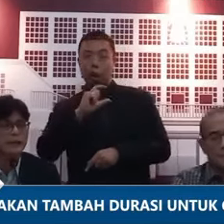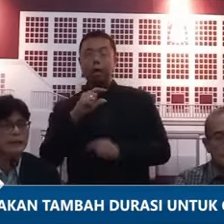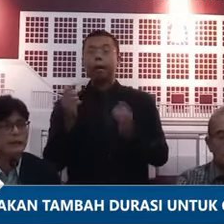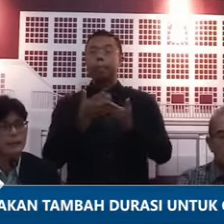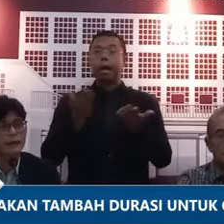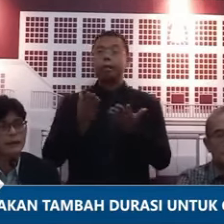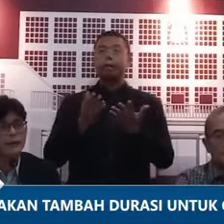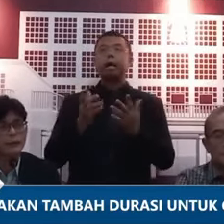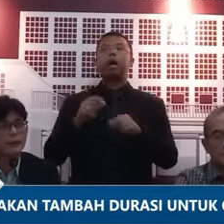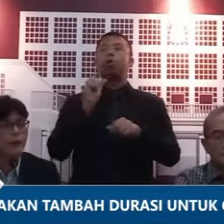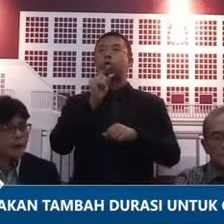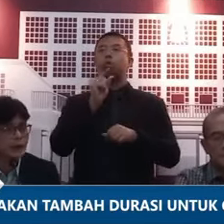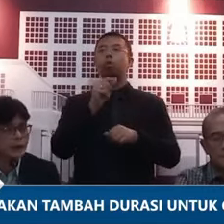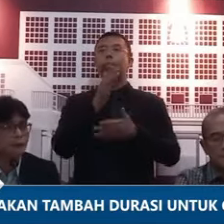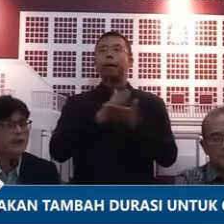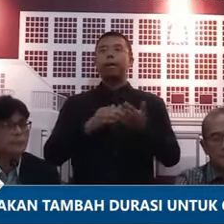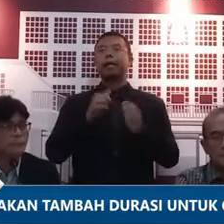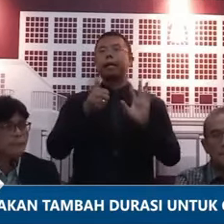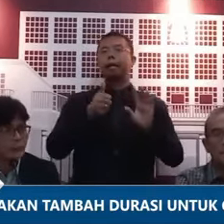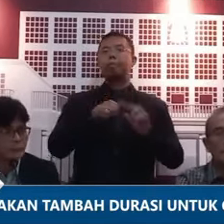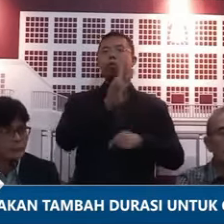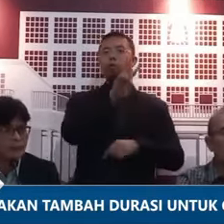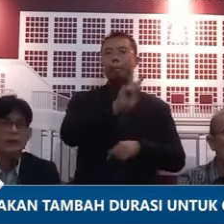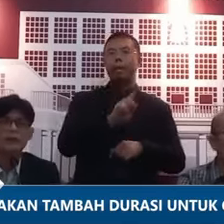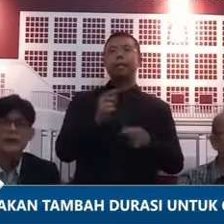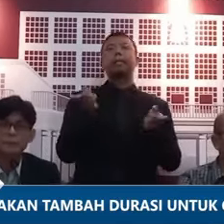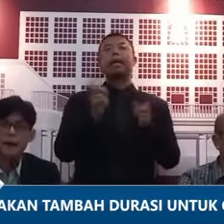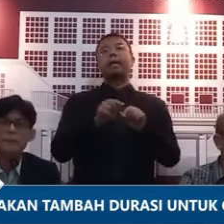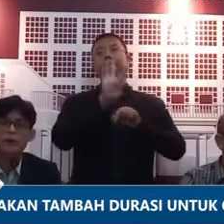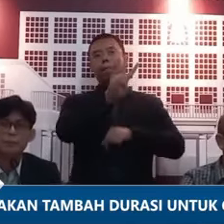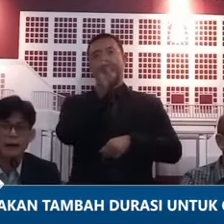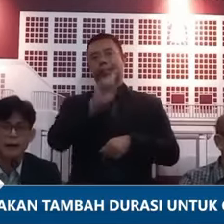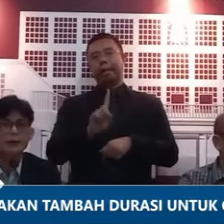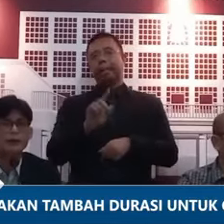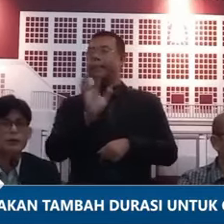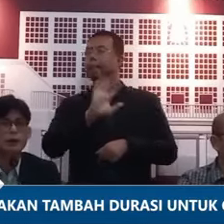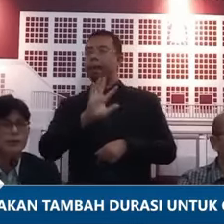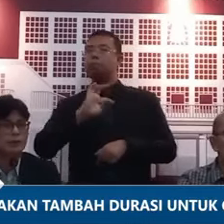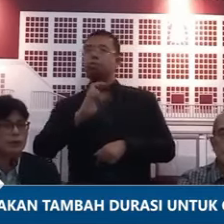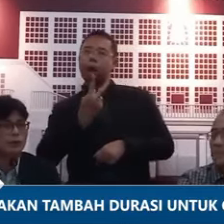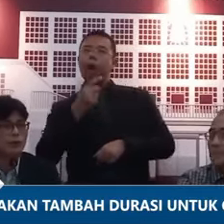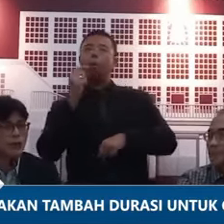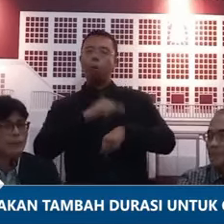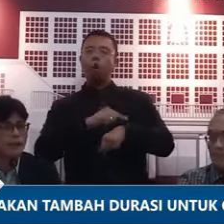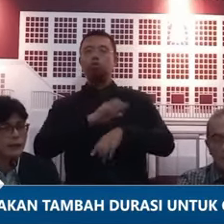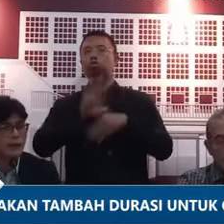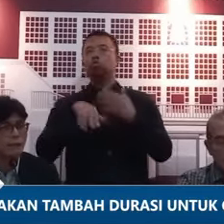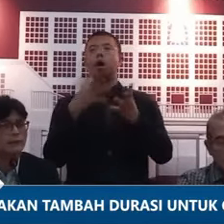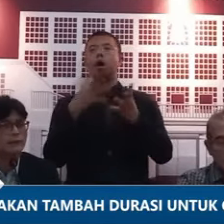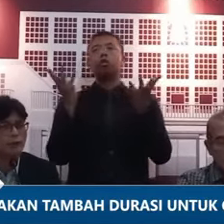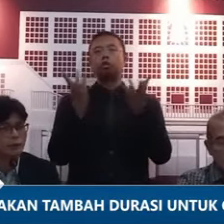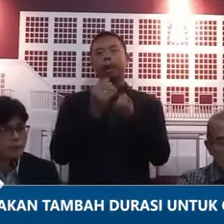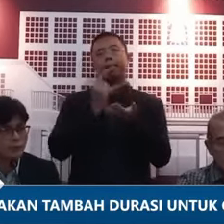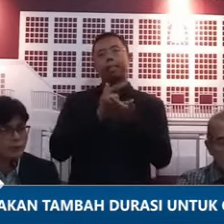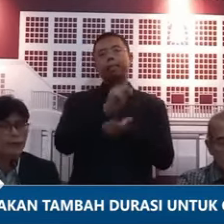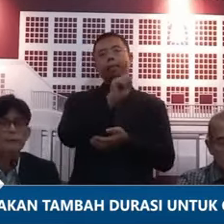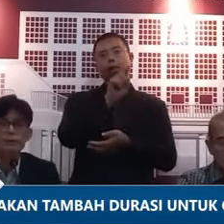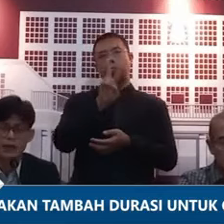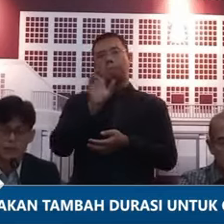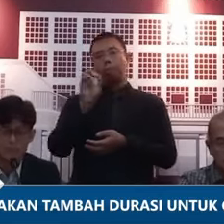tinggi. Berdasarkan data KPU RI, tayangan debat telah menjangkau 394 juta penonton atau rata-rata ada lebih dari